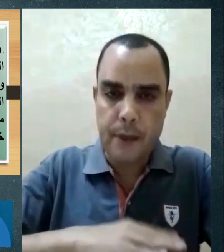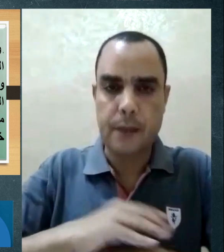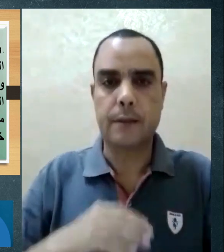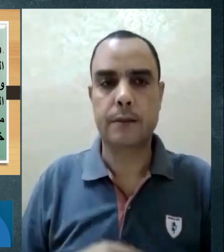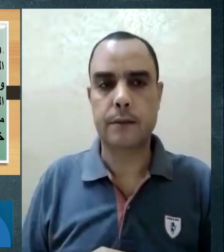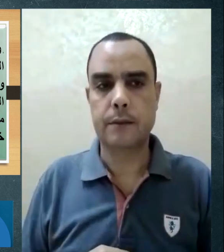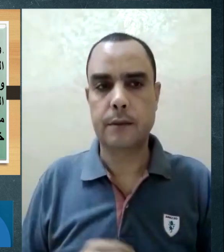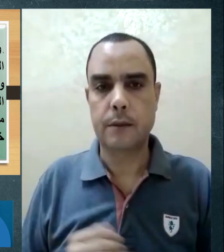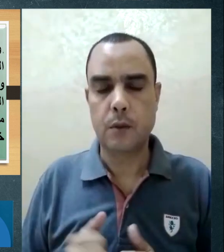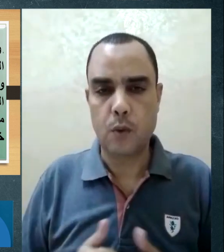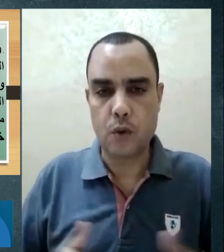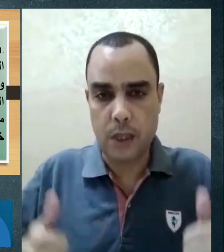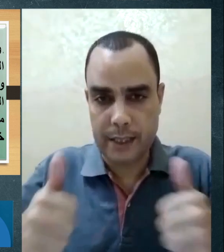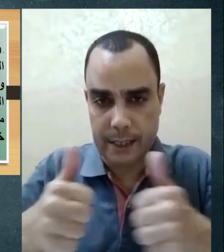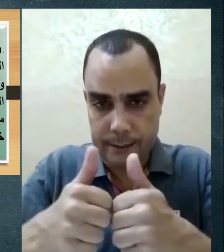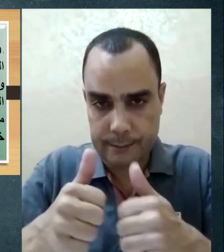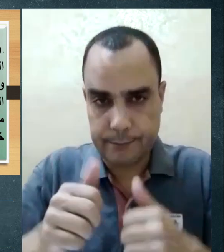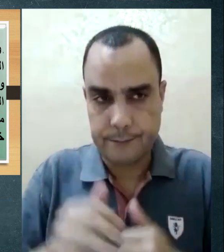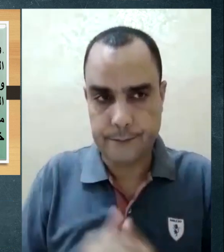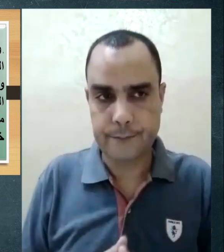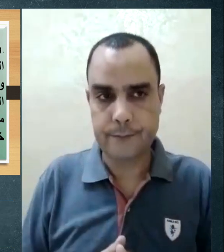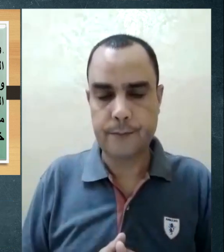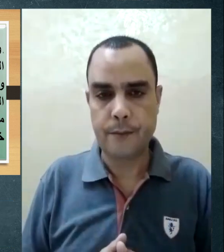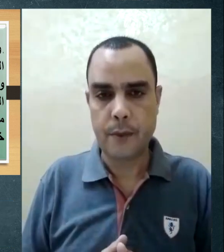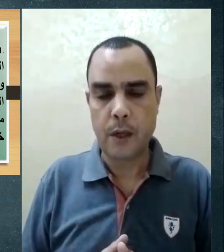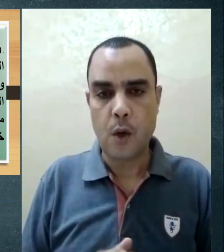بقيم أسرته،